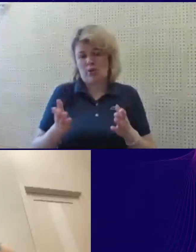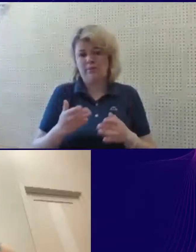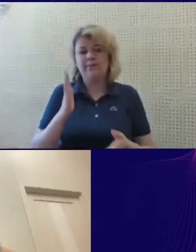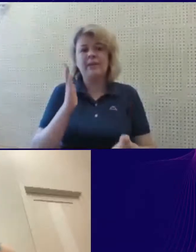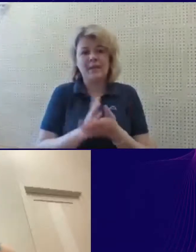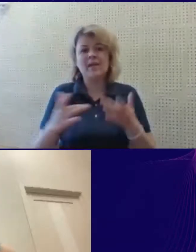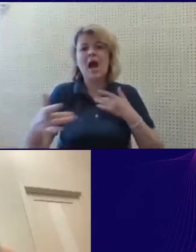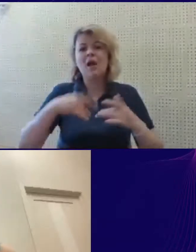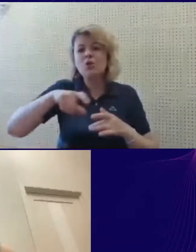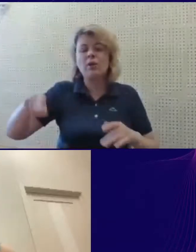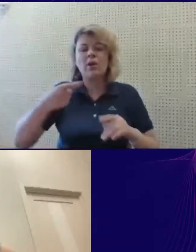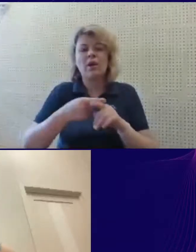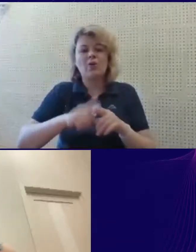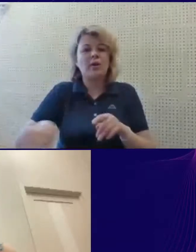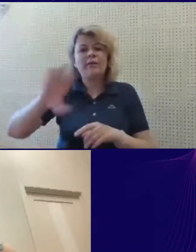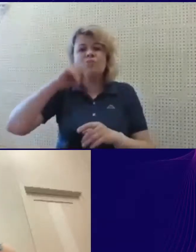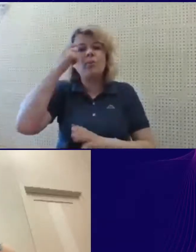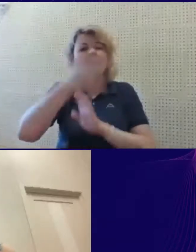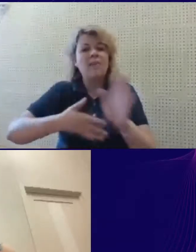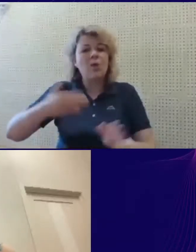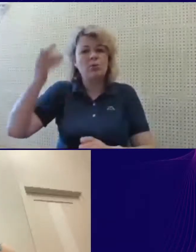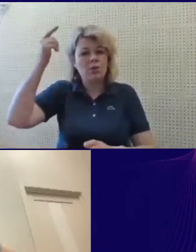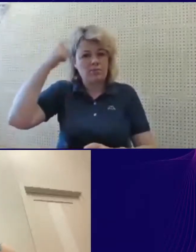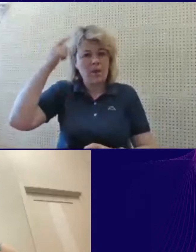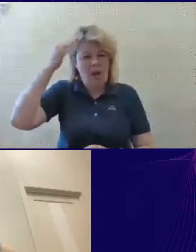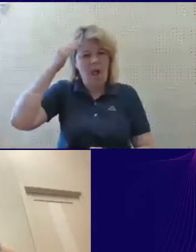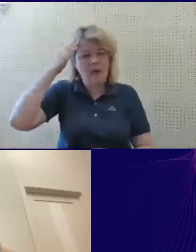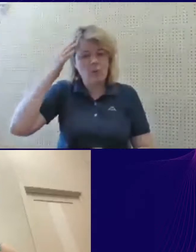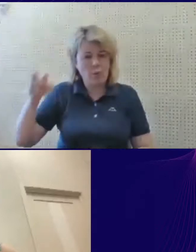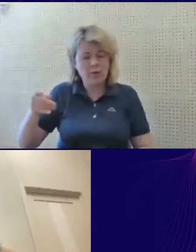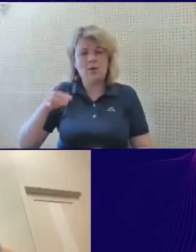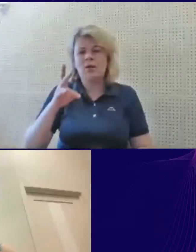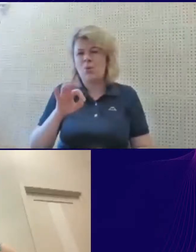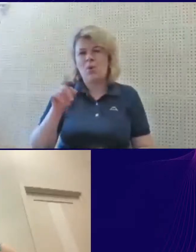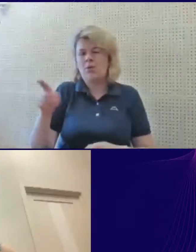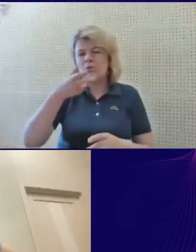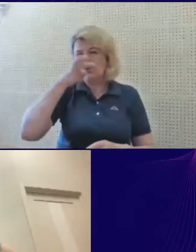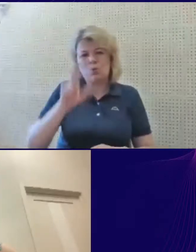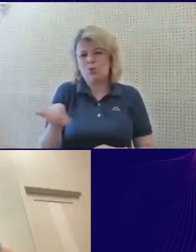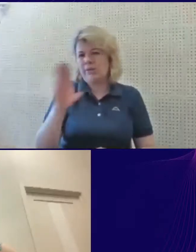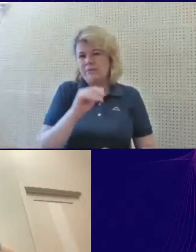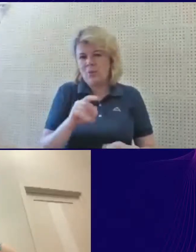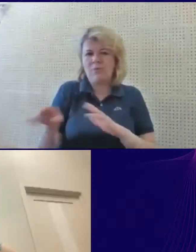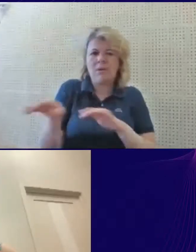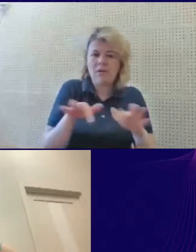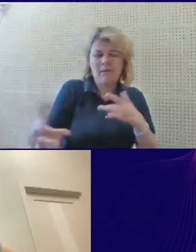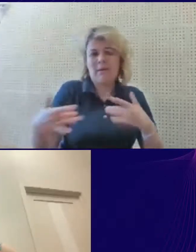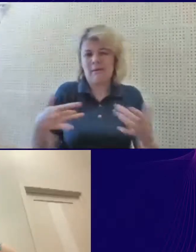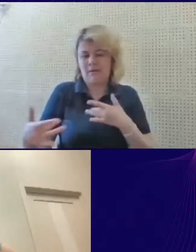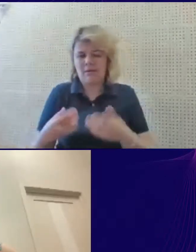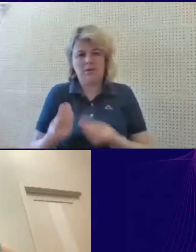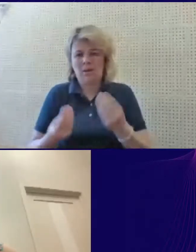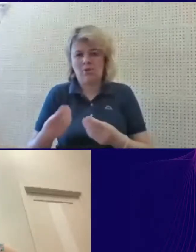которые головой все понимают. Но при этом бывает, они очень скучно все играют, потому что слишком много головы. А